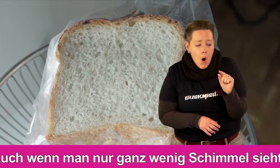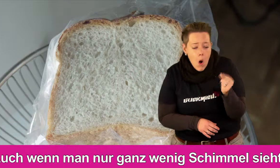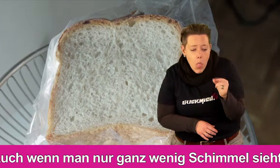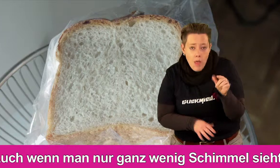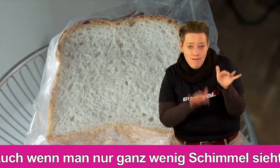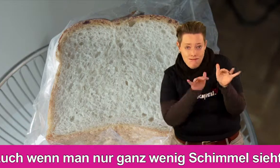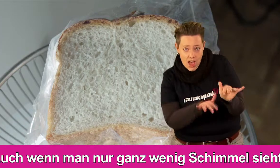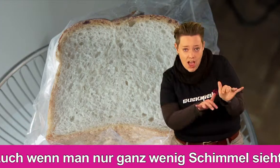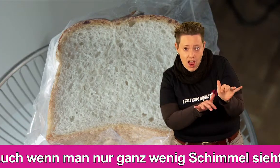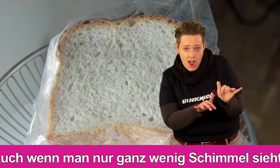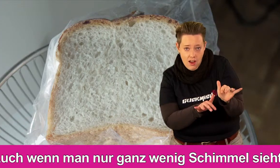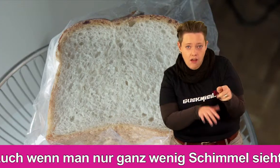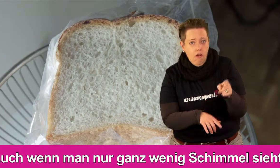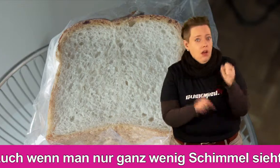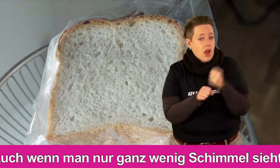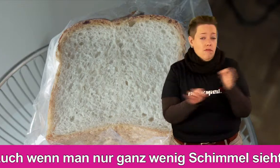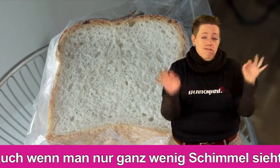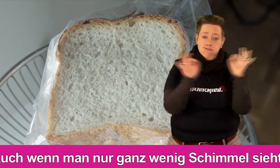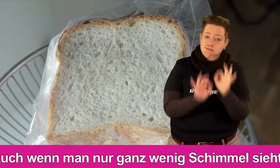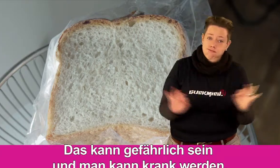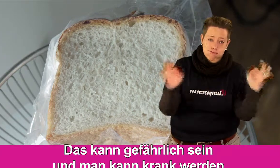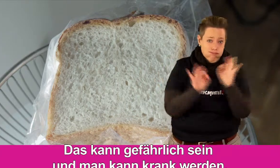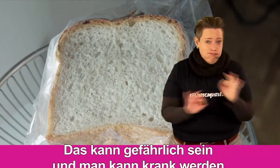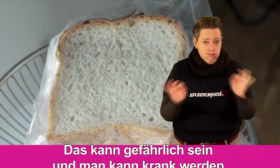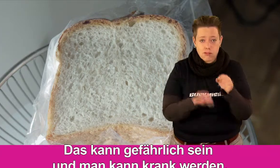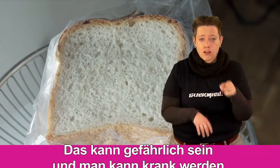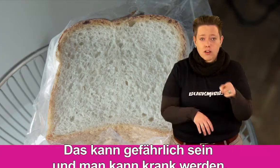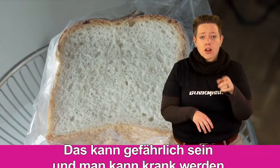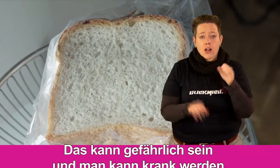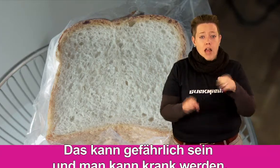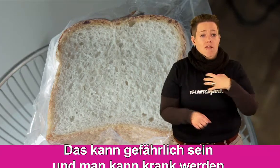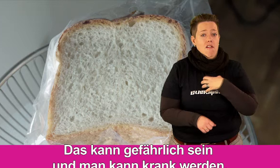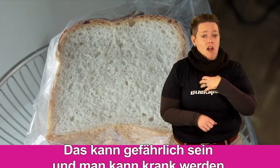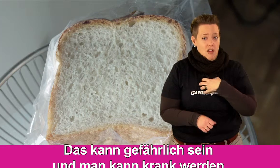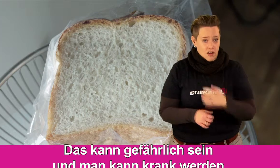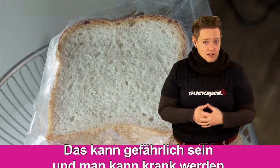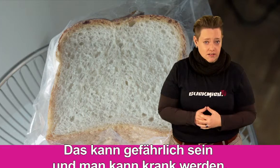Auch wenn man nur ganz wenig Schimmel sieht. Das kann gefährlich sein und man kann krank werden.